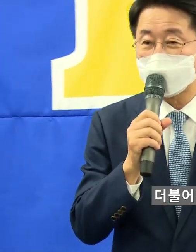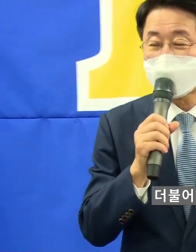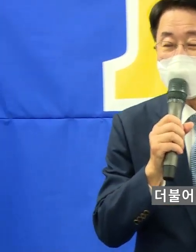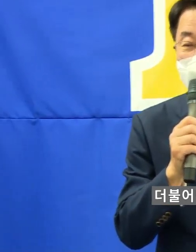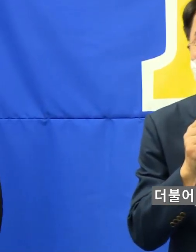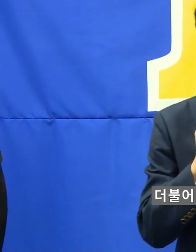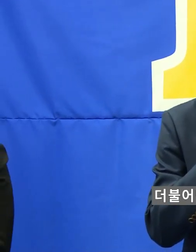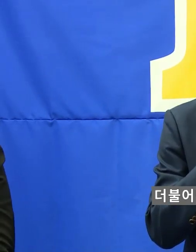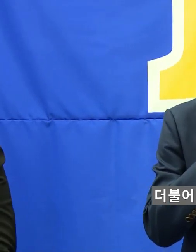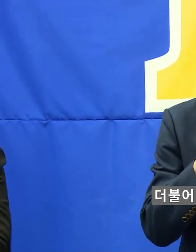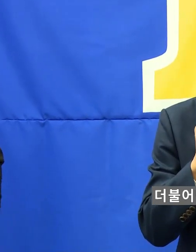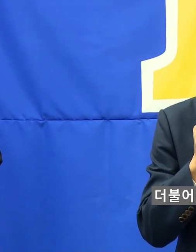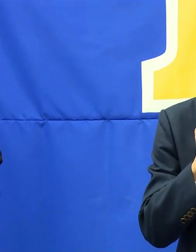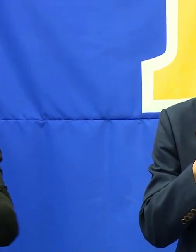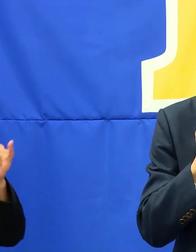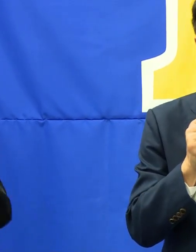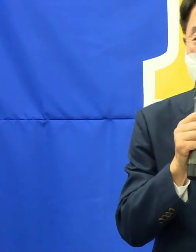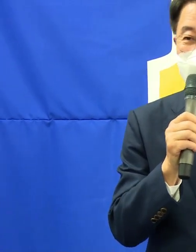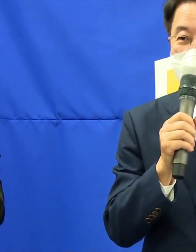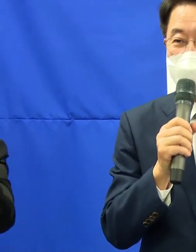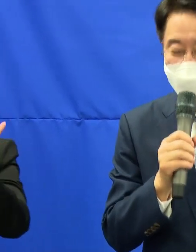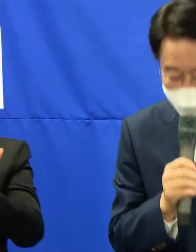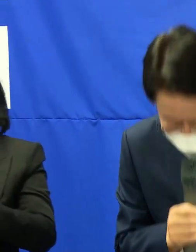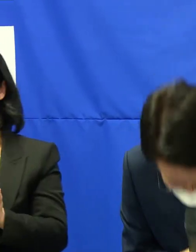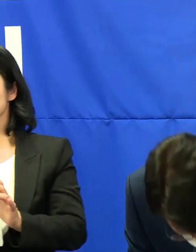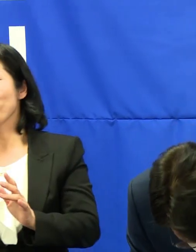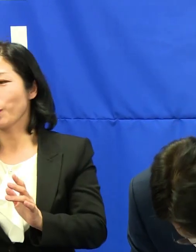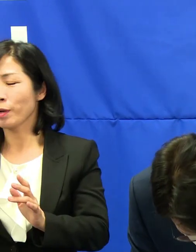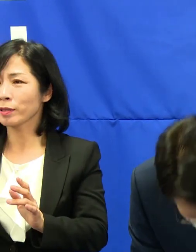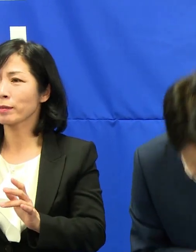네, 2012년 여러분 안녕하세요. 조정식입니다. 반갑습니다.